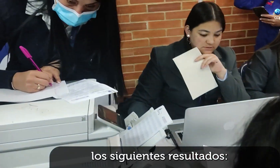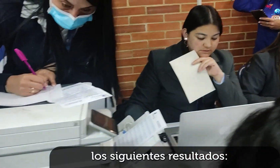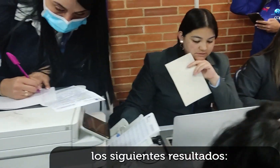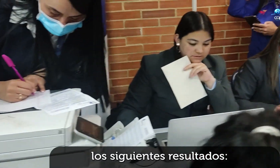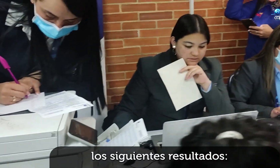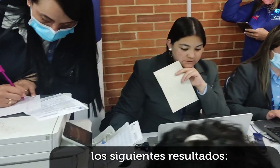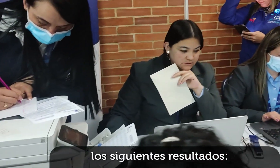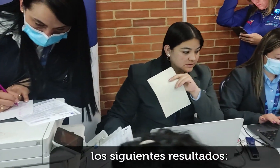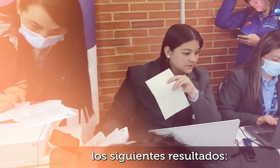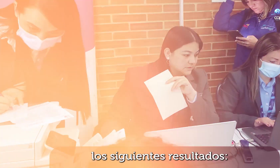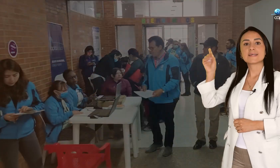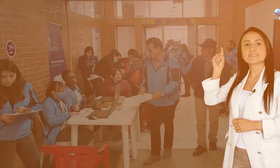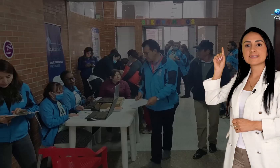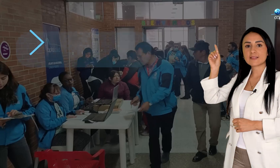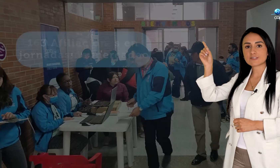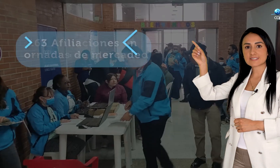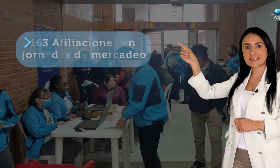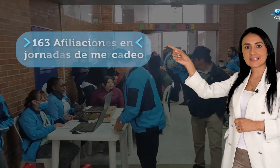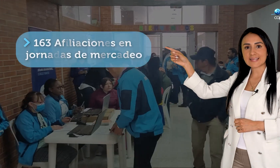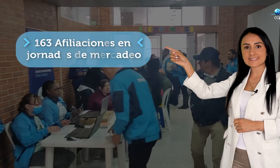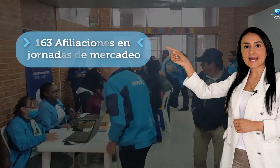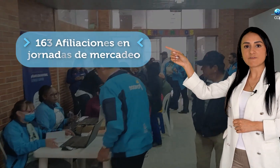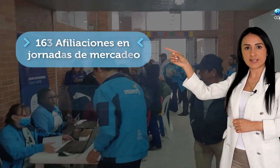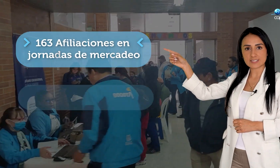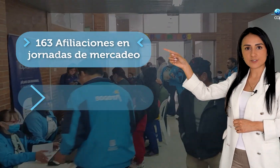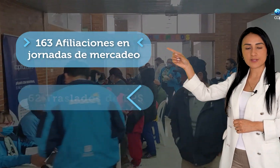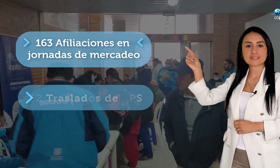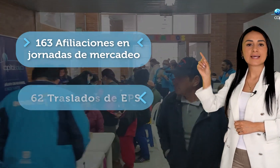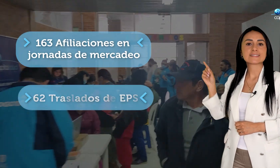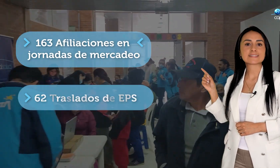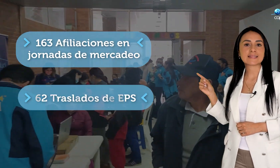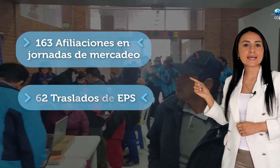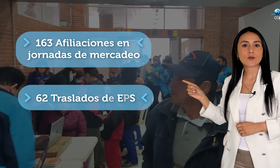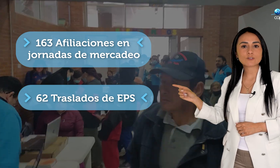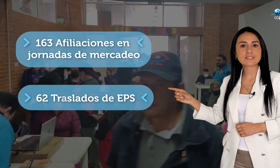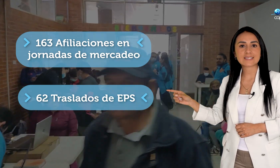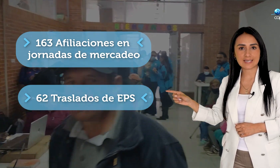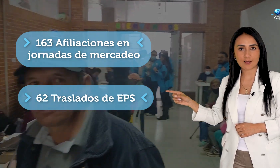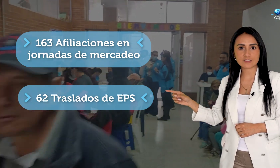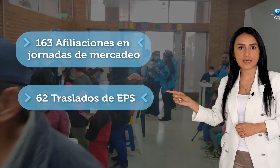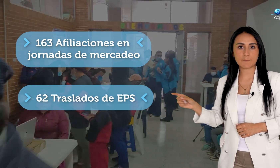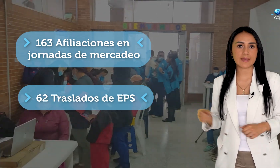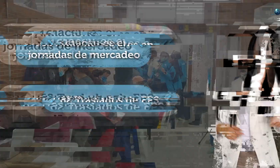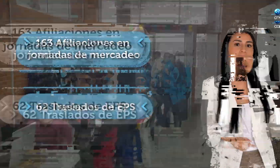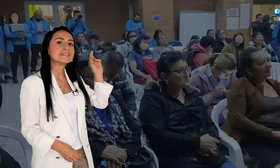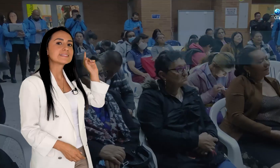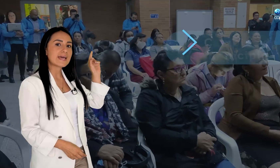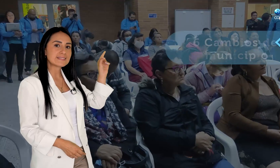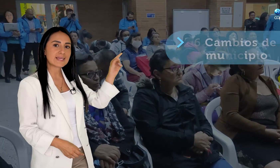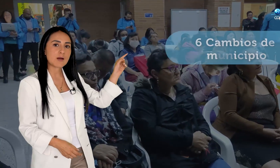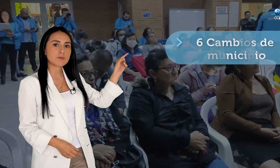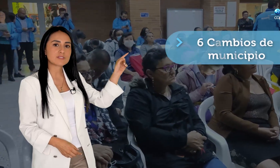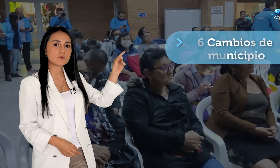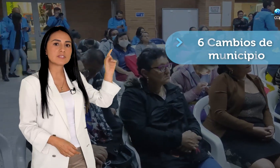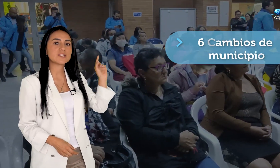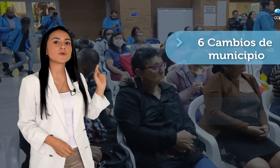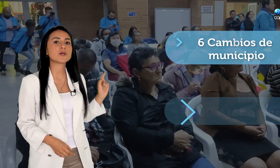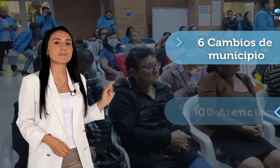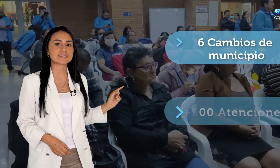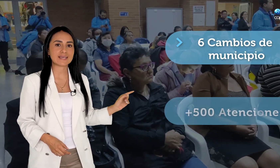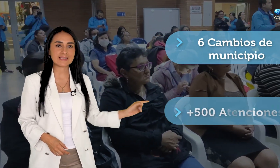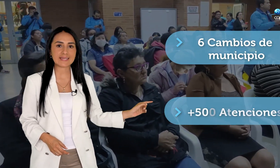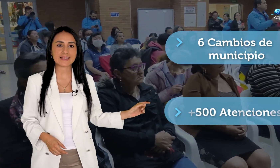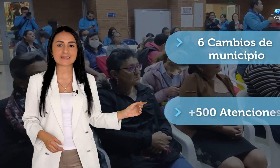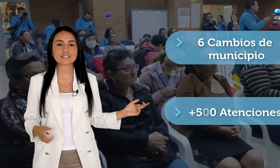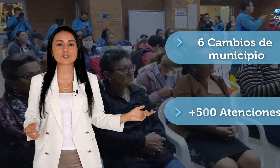obtuvieron los siguientes resultados: 163 afiliaciones, 62 traslados de EPS, 6 cambios de municipio